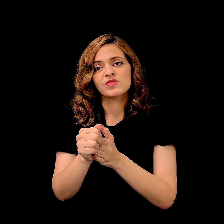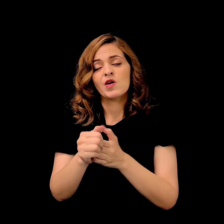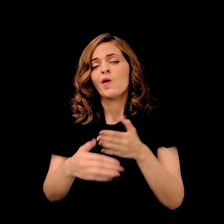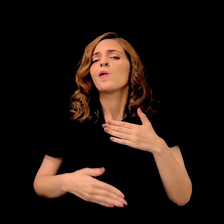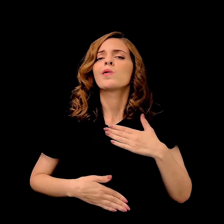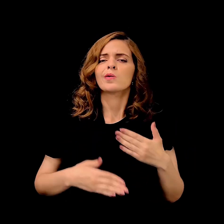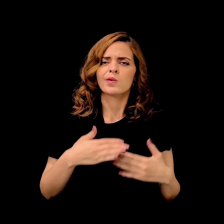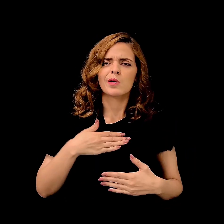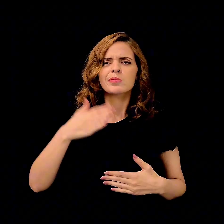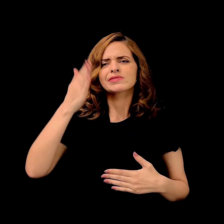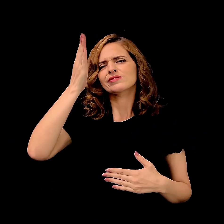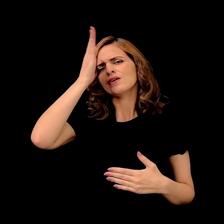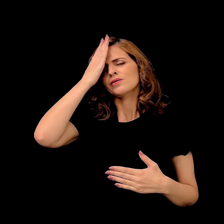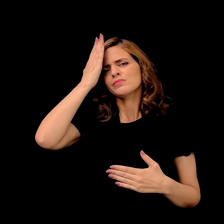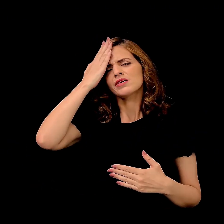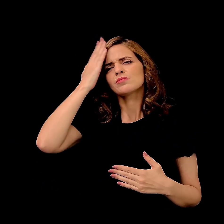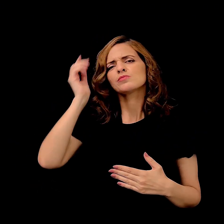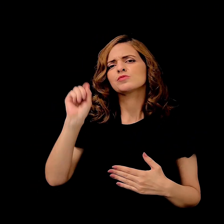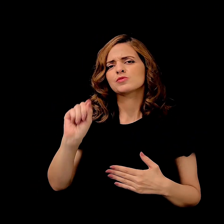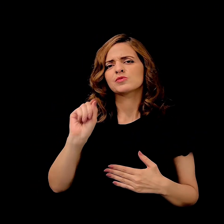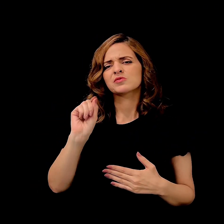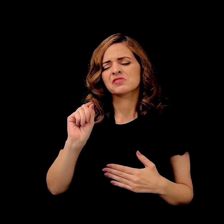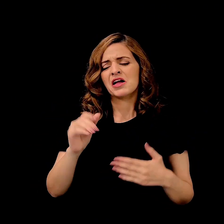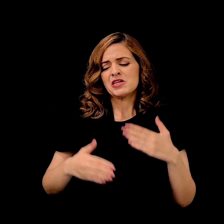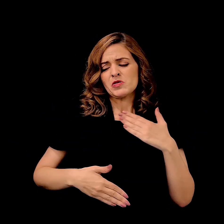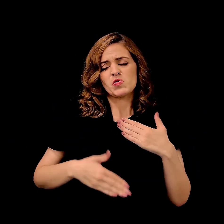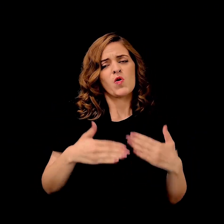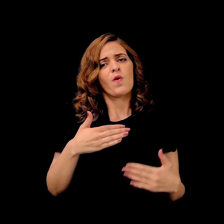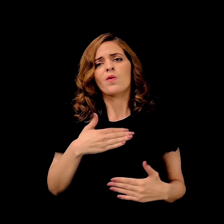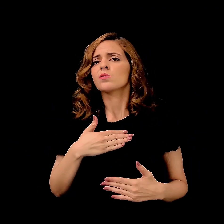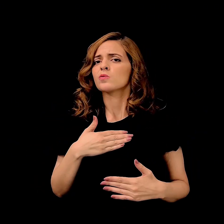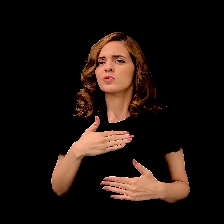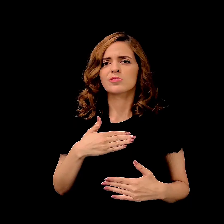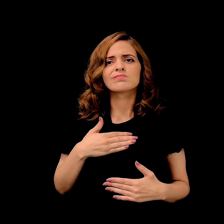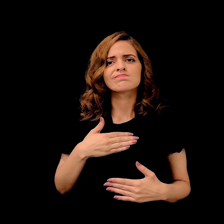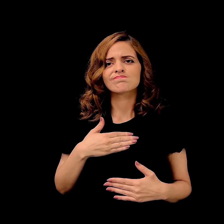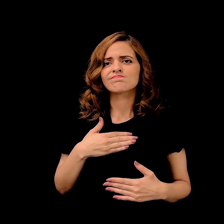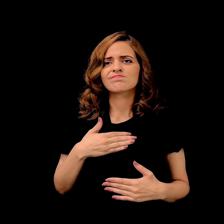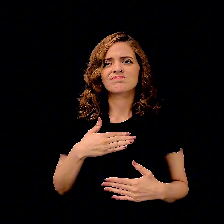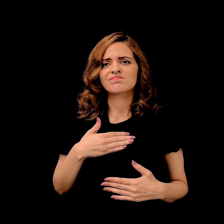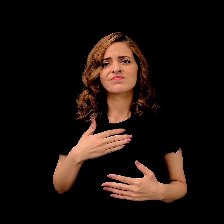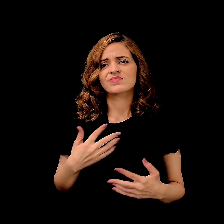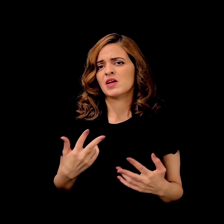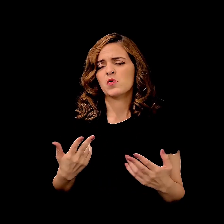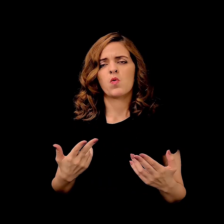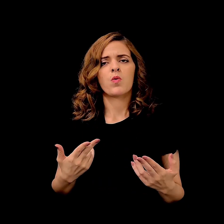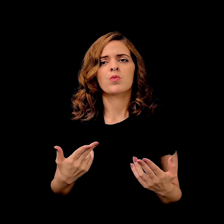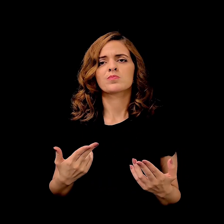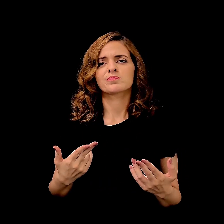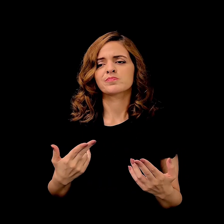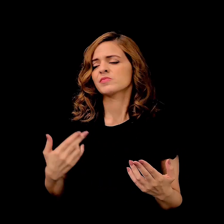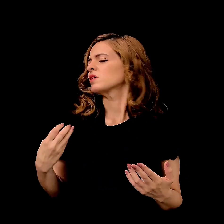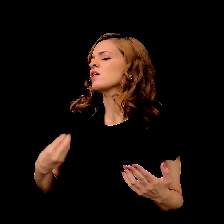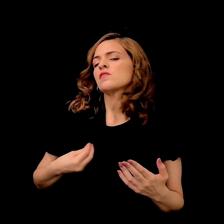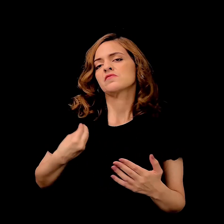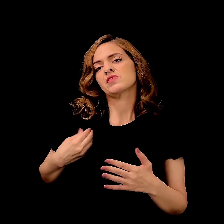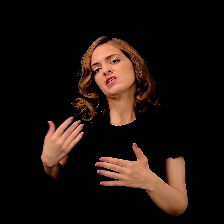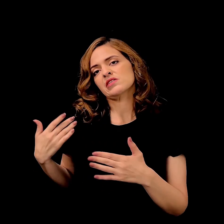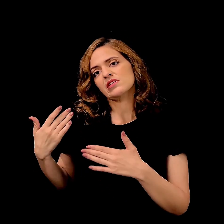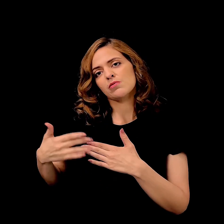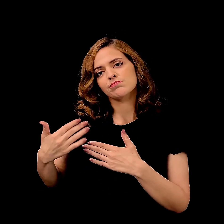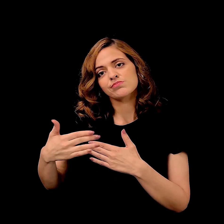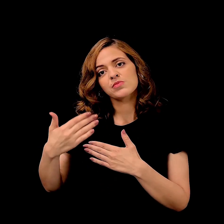sabe, essa casca que a gente veste, né, durante toda a vida. Mas